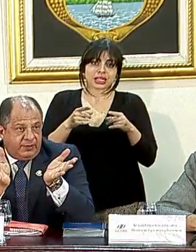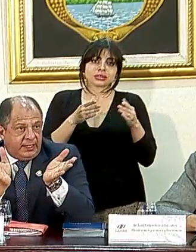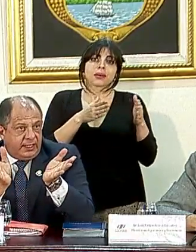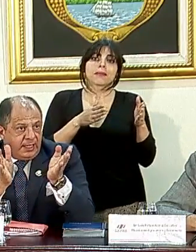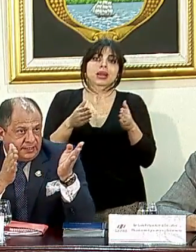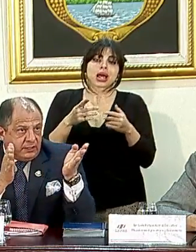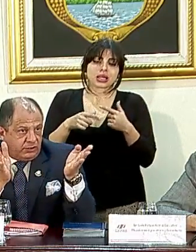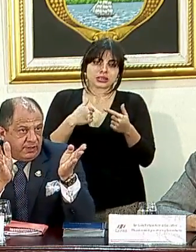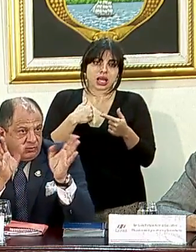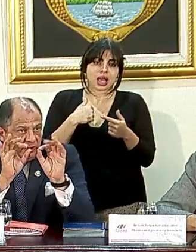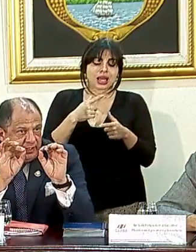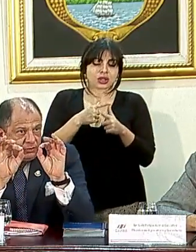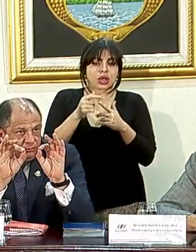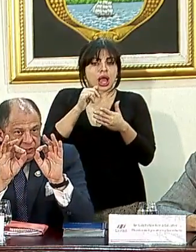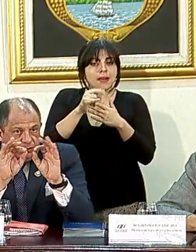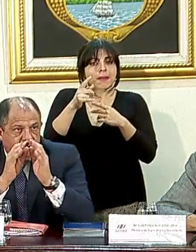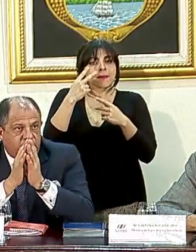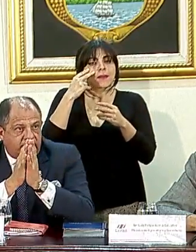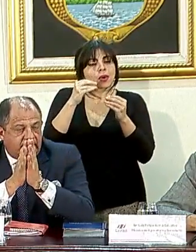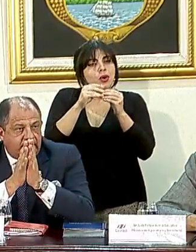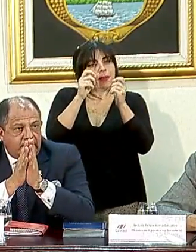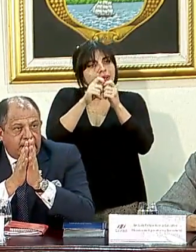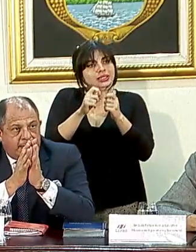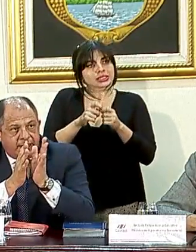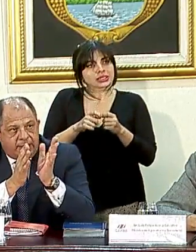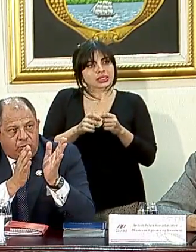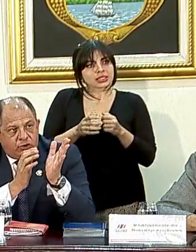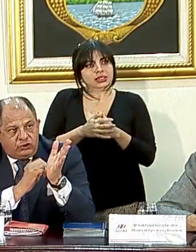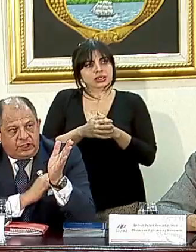plan es el que viene y ahí es a donde vamos a ver con mayor puntualidad.